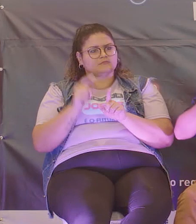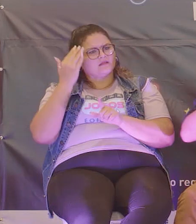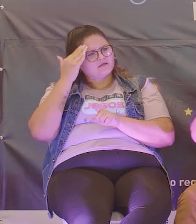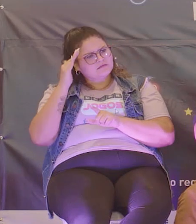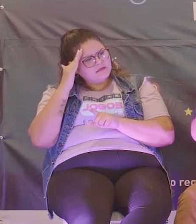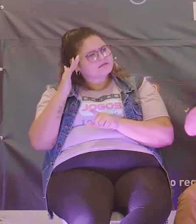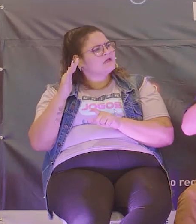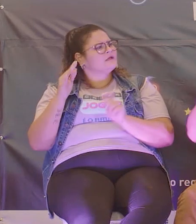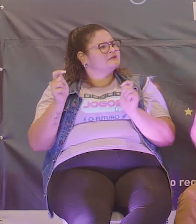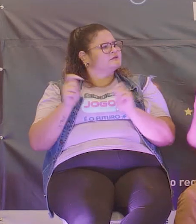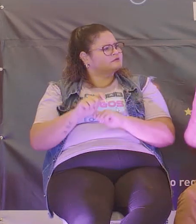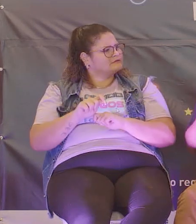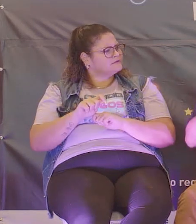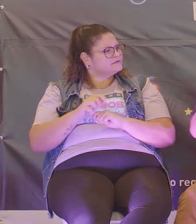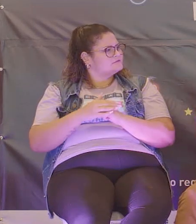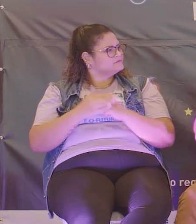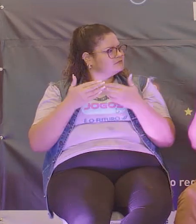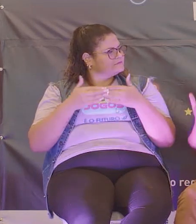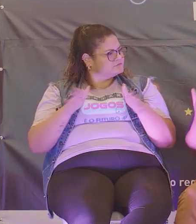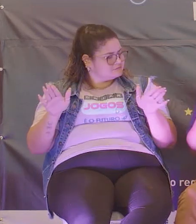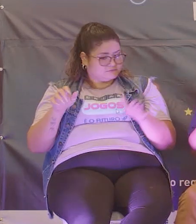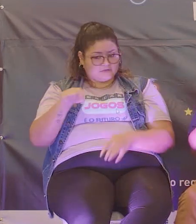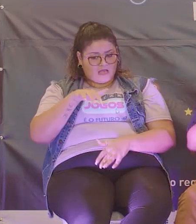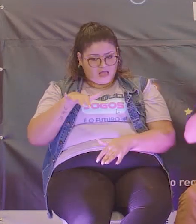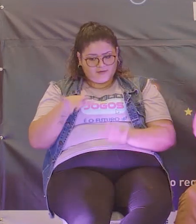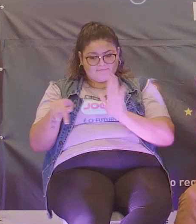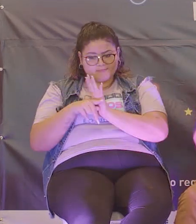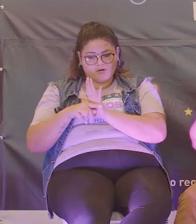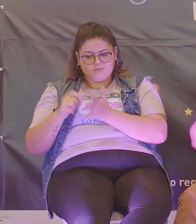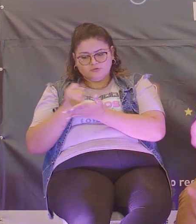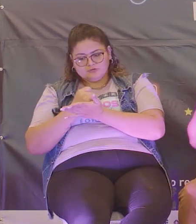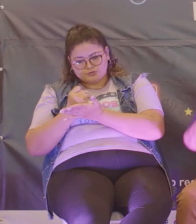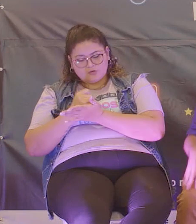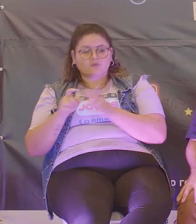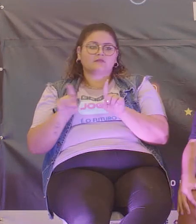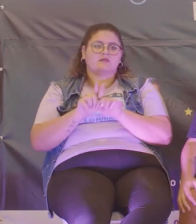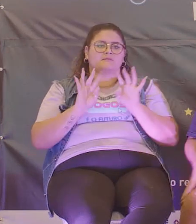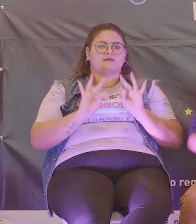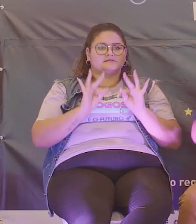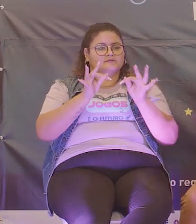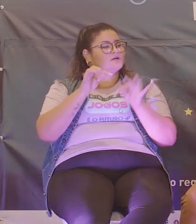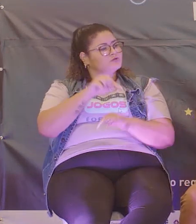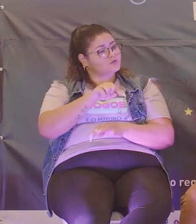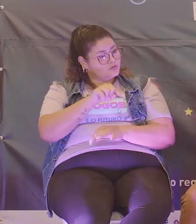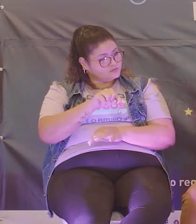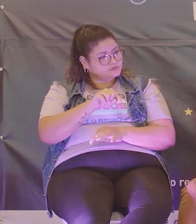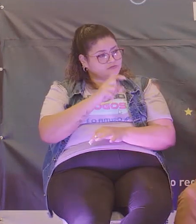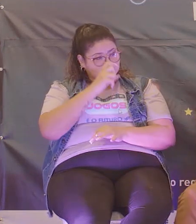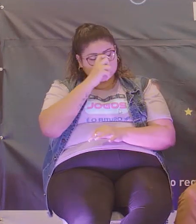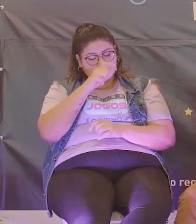programando, tanto vai abrir espaço, tanto na área de jogos, quanto na parte de tecnologia em si, que é uma área que